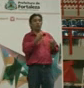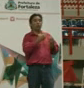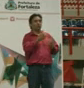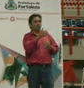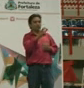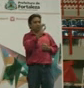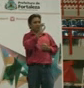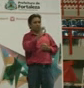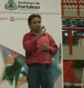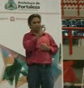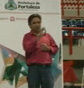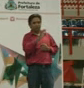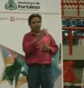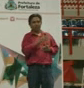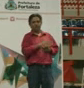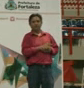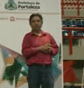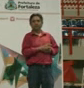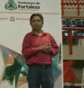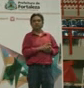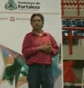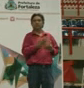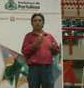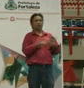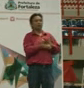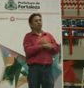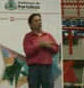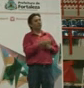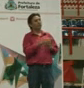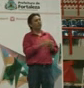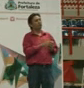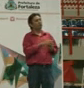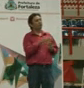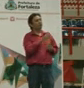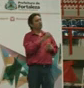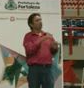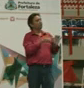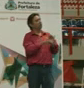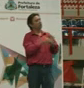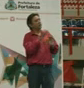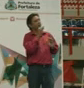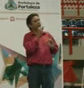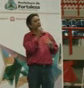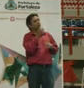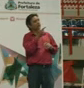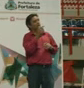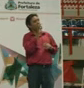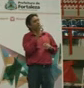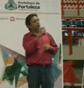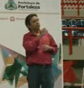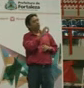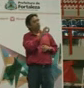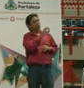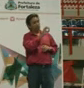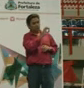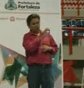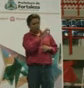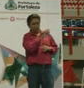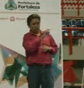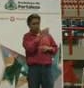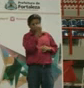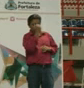dos 10%. Sempre em função dos 10%. Até que eu perguntei para ele assim, meu filho, e se eu perguntasse assim, 12% de 80, tu sabia 12%